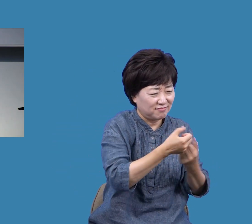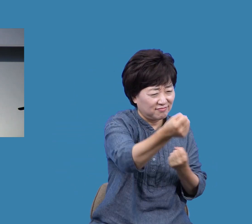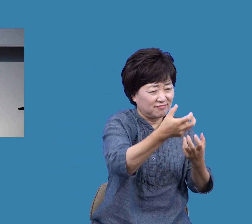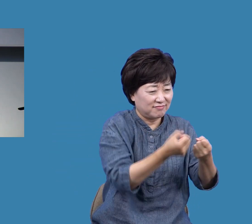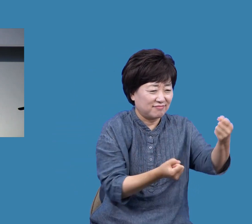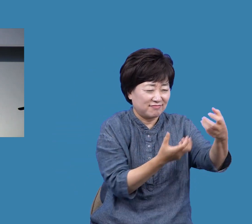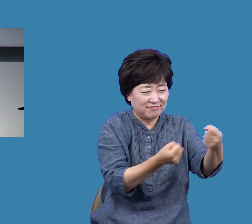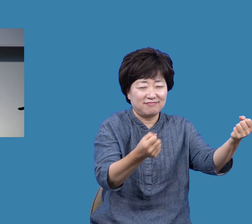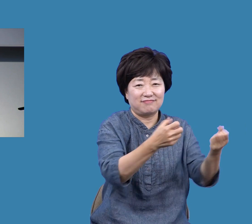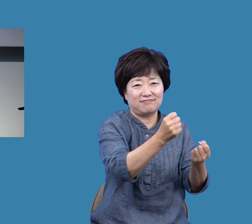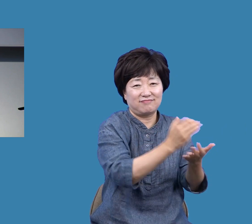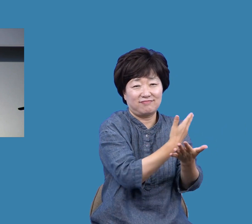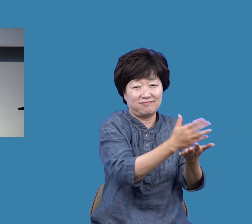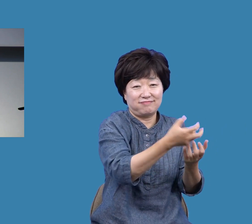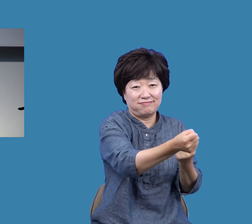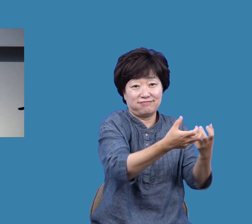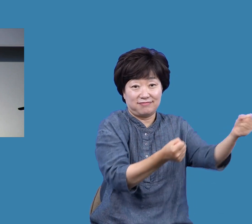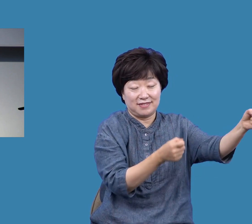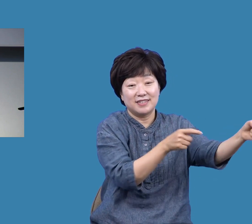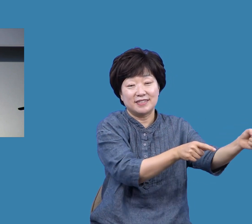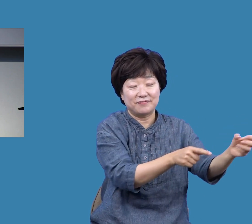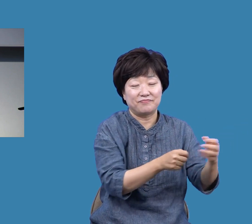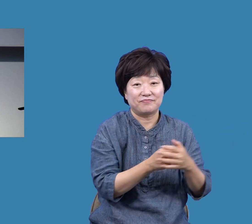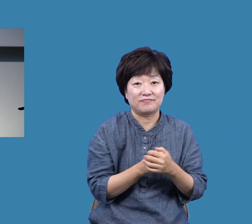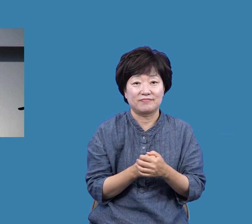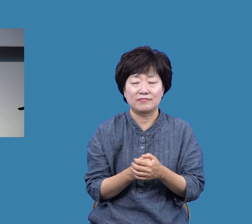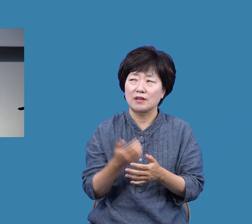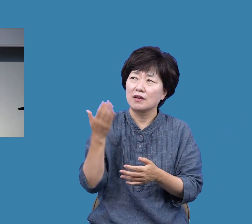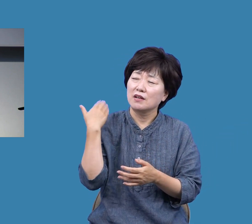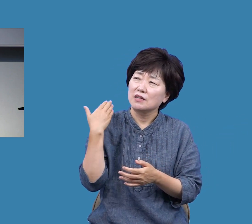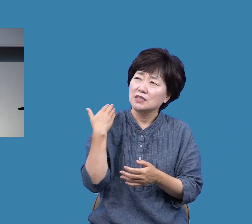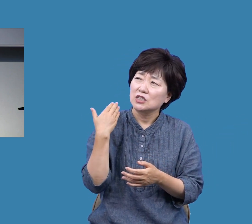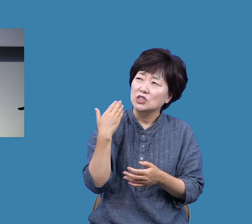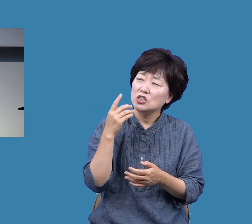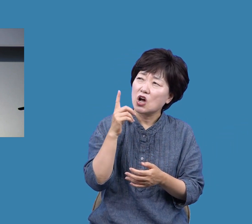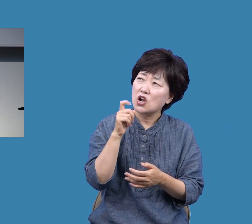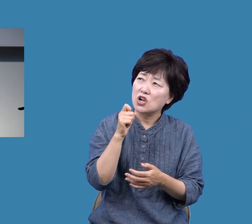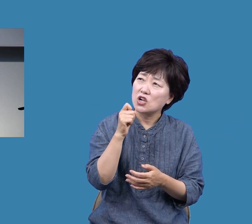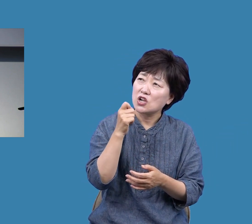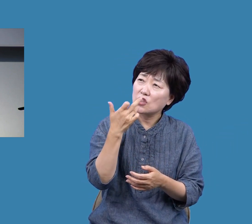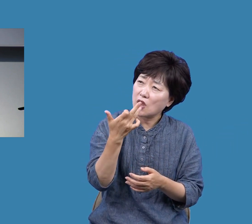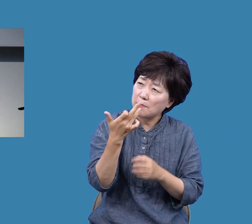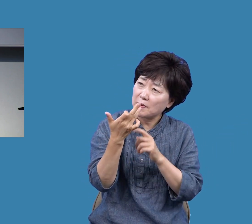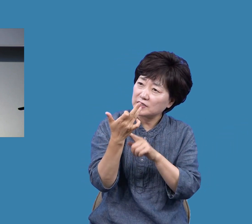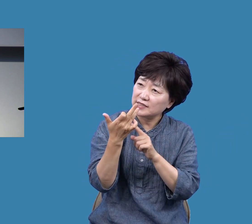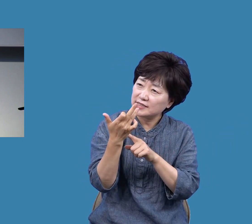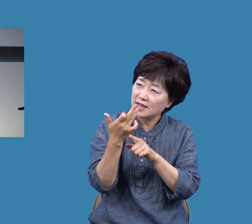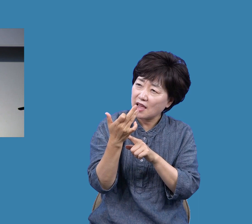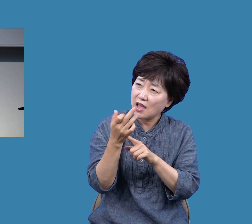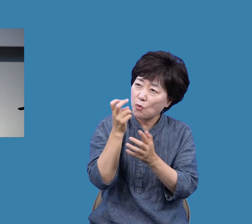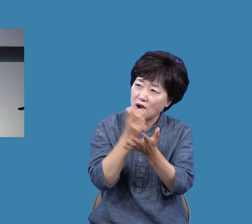있어요. 또 우리 지난 18번째 원리였나 해서 살펴본 것 중에 하나가 뭐였냐면